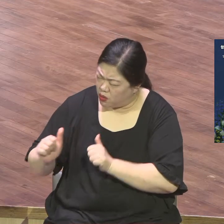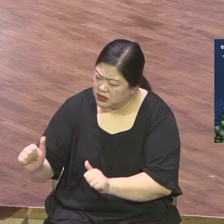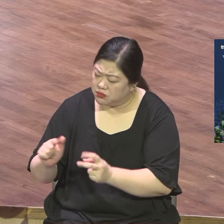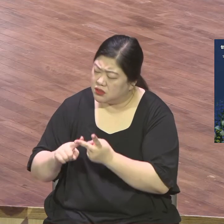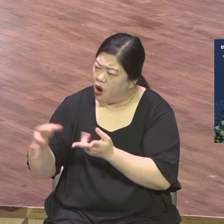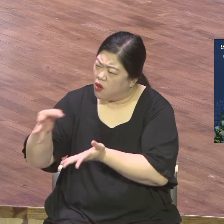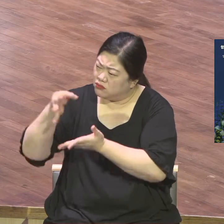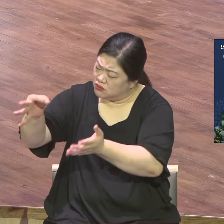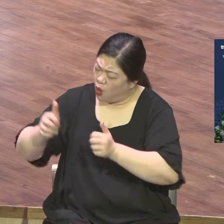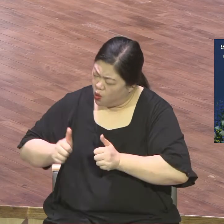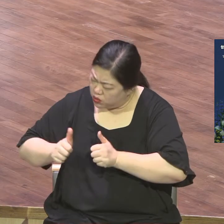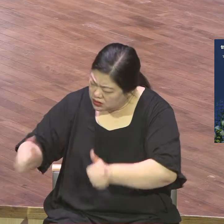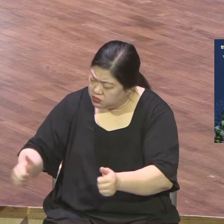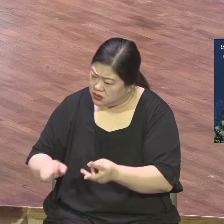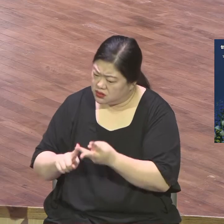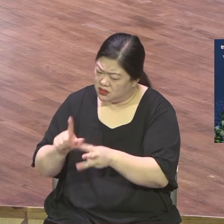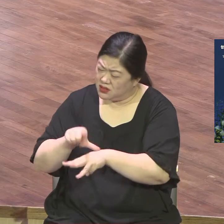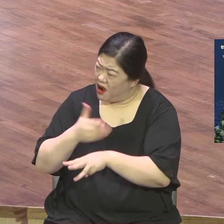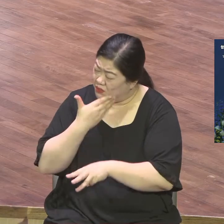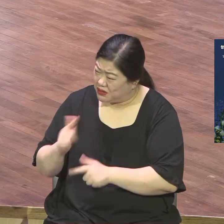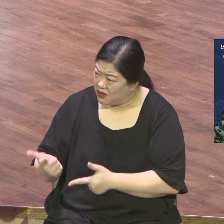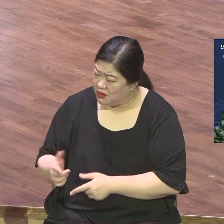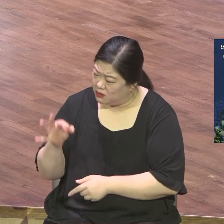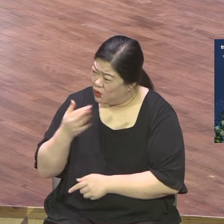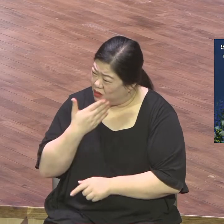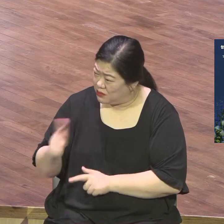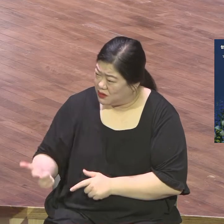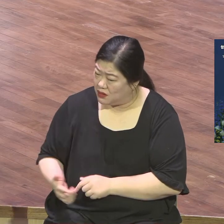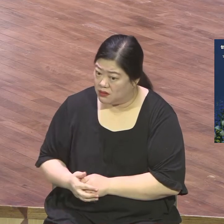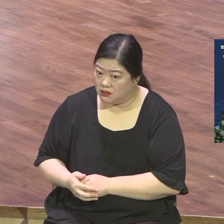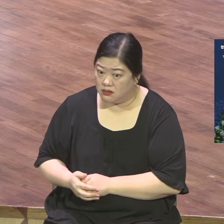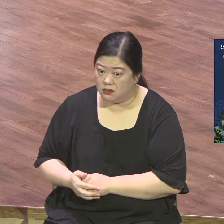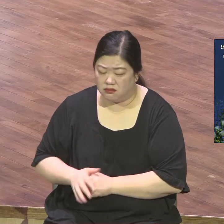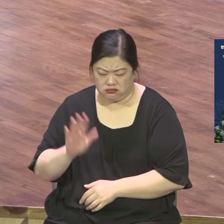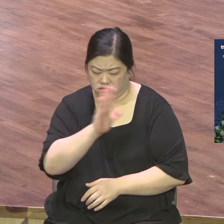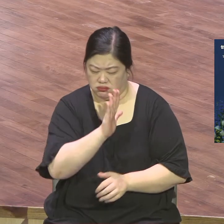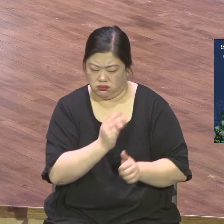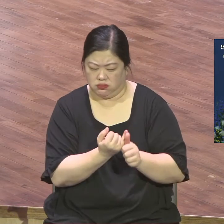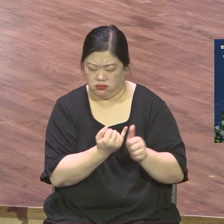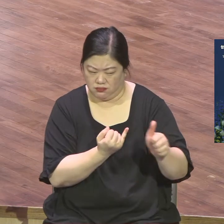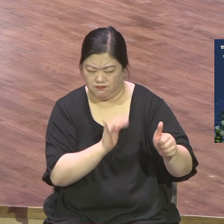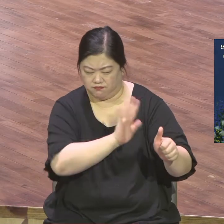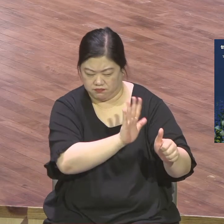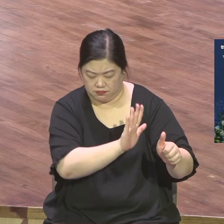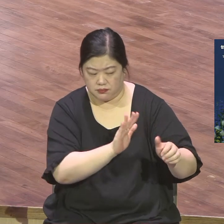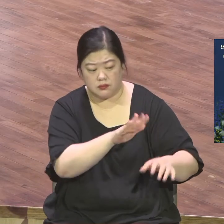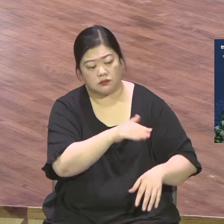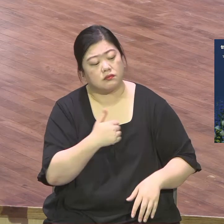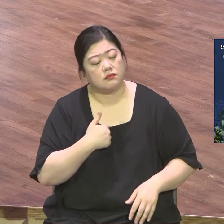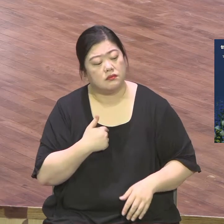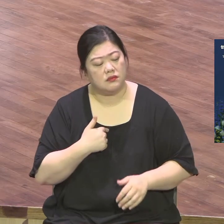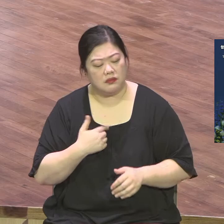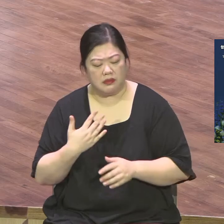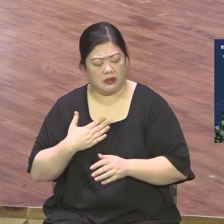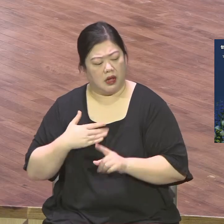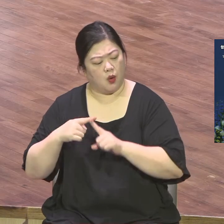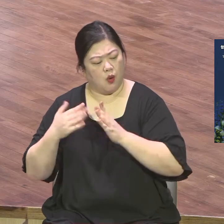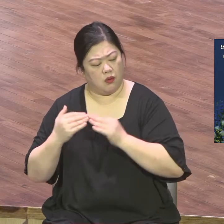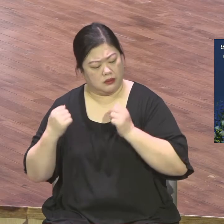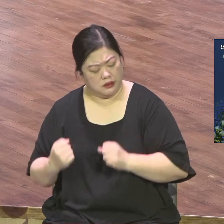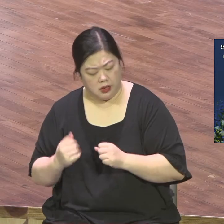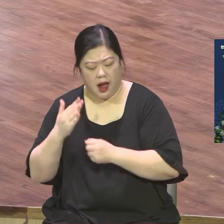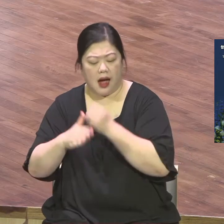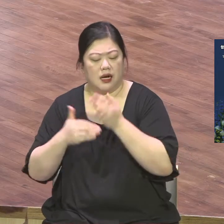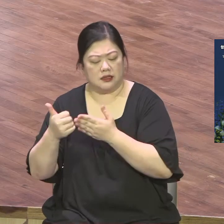도저히 서론 인생 사니까. 우리는 본론 인생이니까 썩어질 것을 위해 사는 것이 아니라 영생하도록 보장된